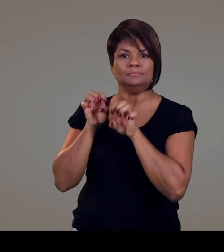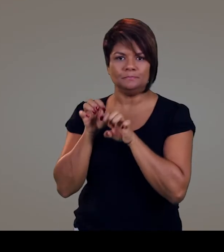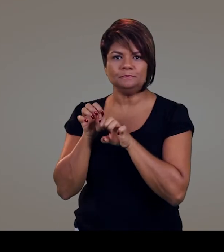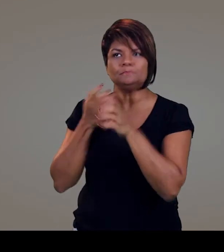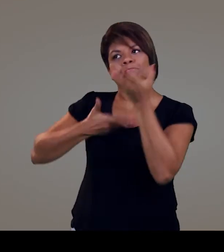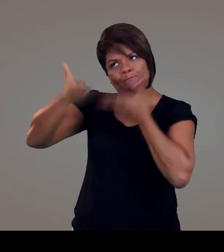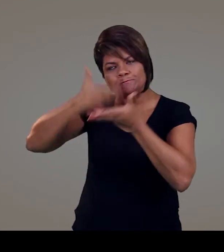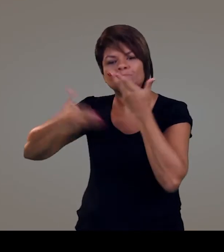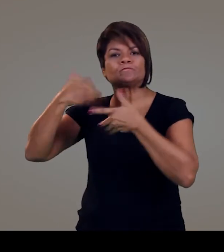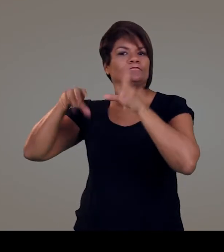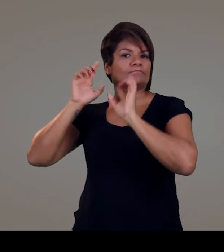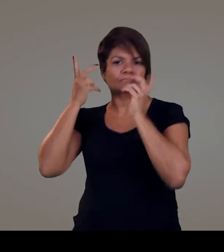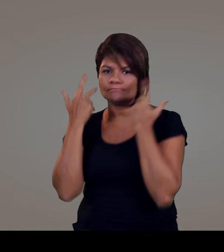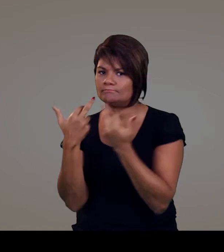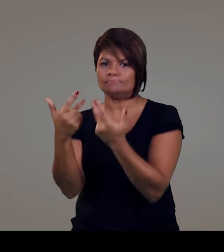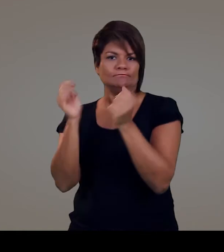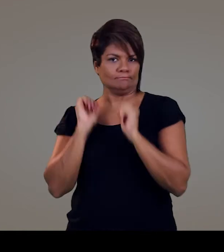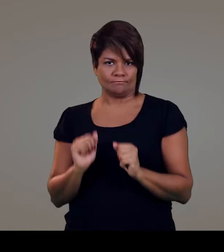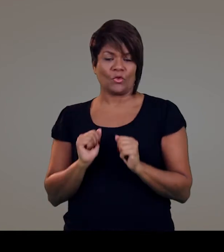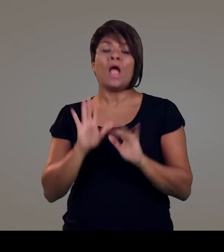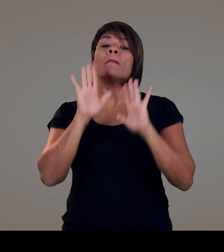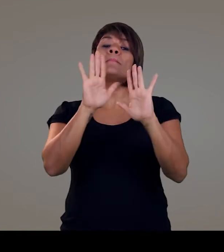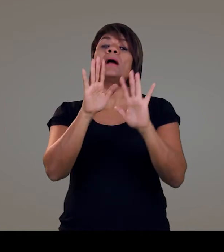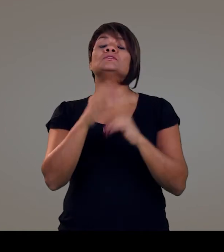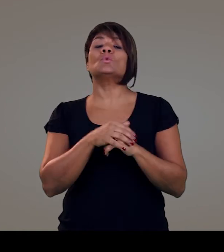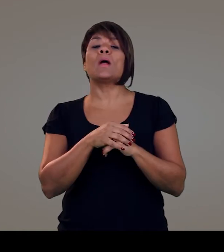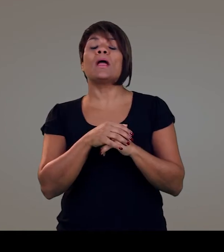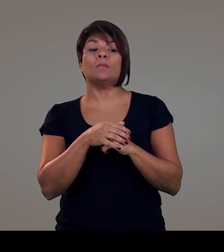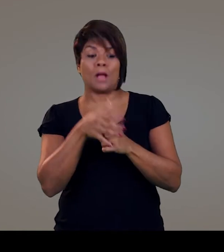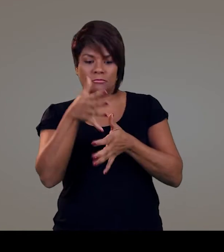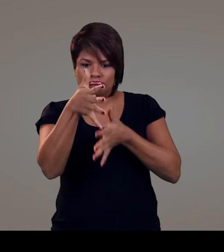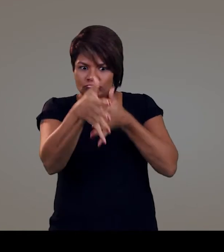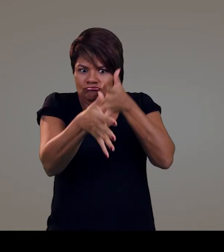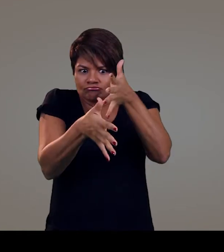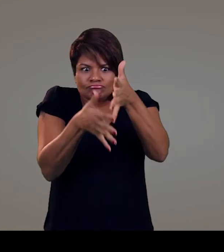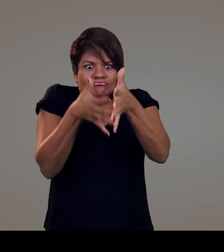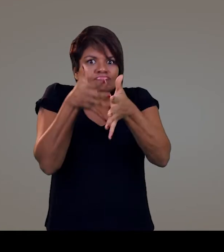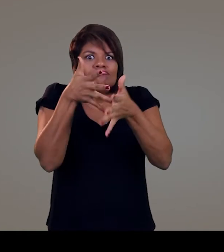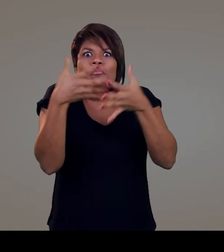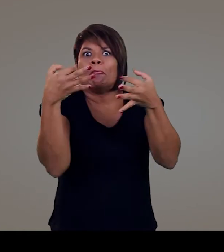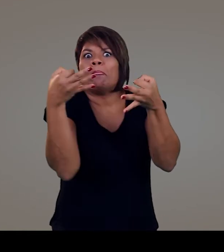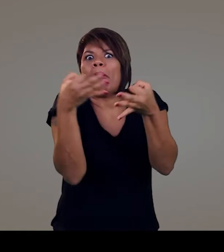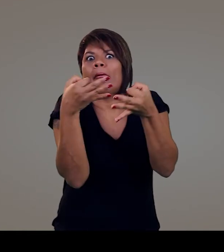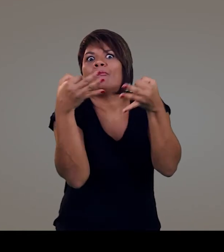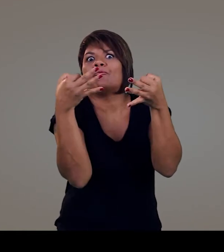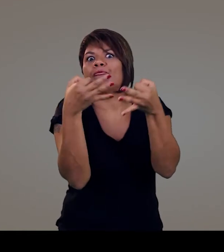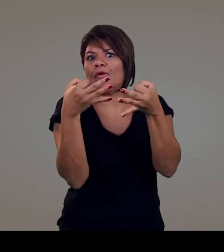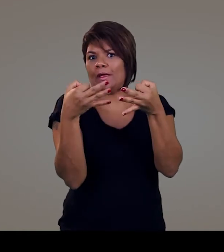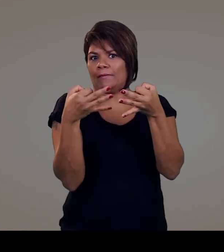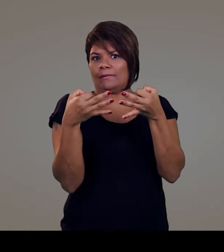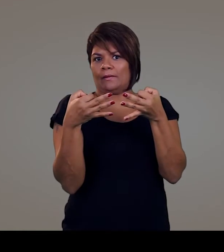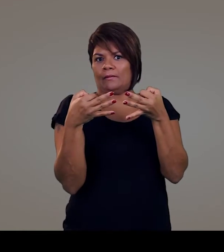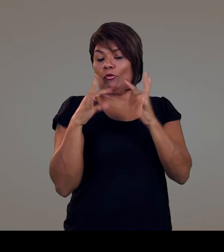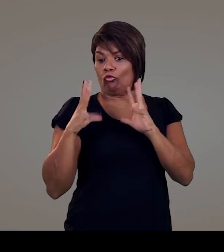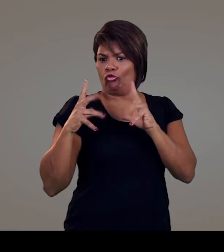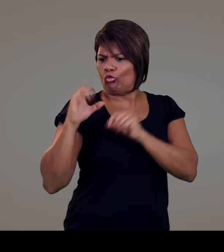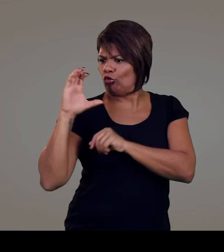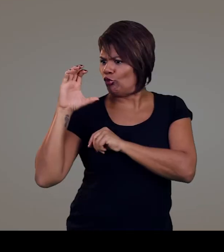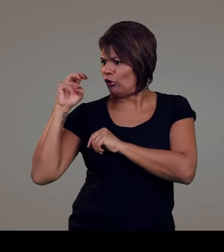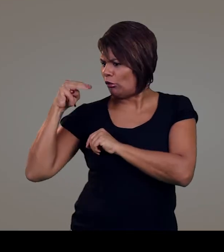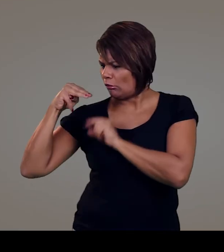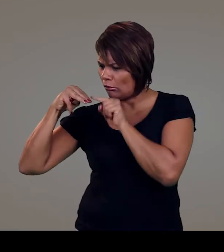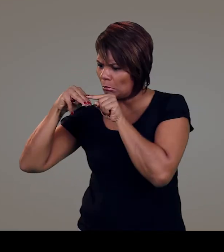imagina, se a pessoa acabou de entrar na língua de sinais, você vai exigir que todas as configurações de mão